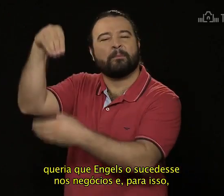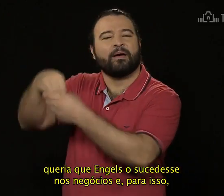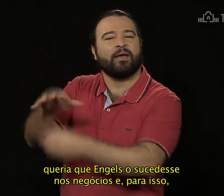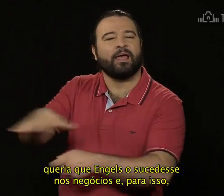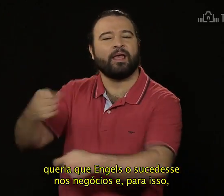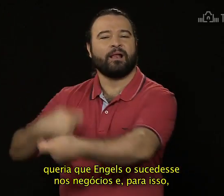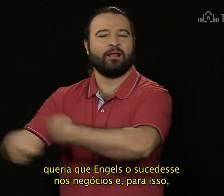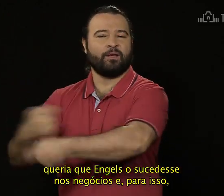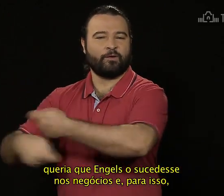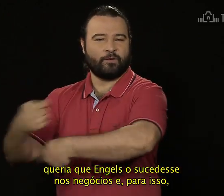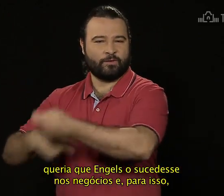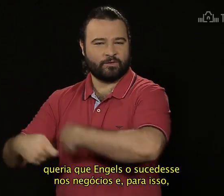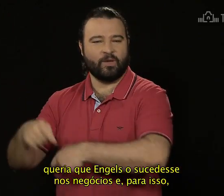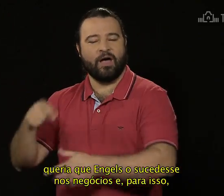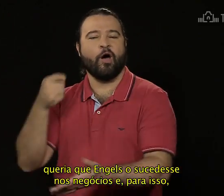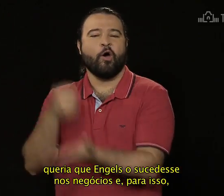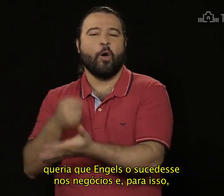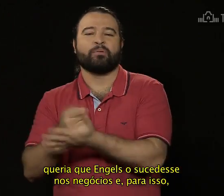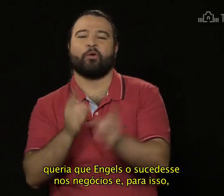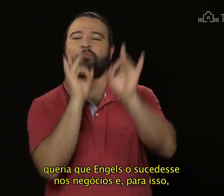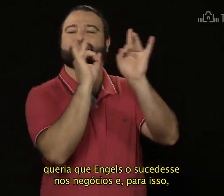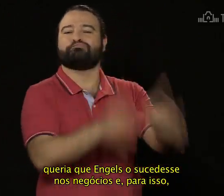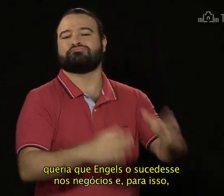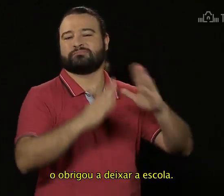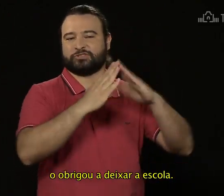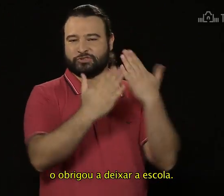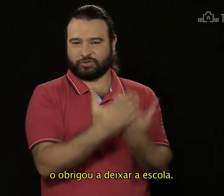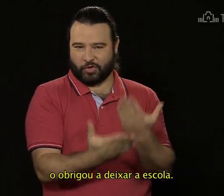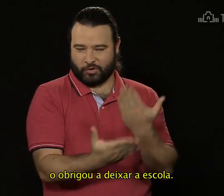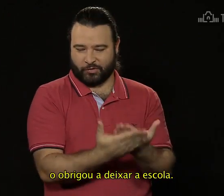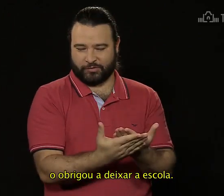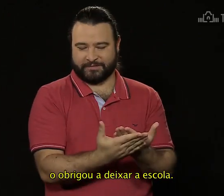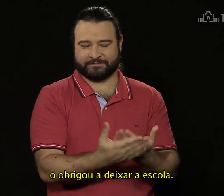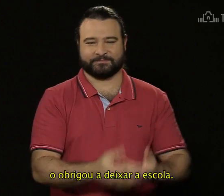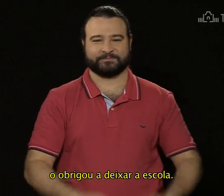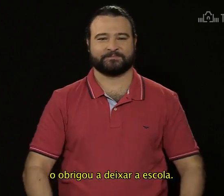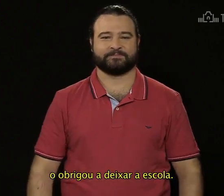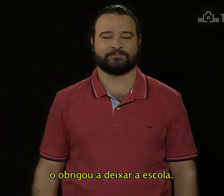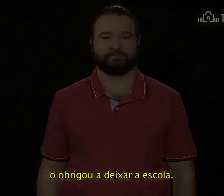sucedesse nos negócios e para isso o obrigou a deixar a escola